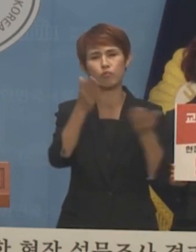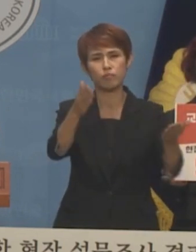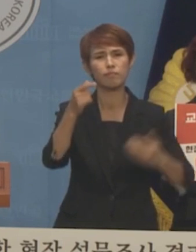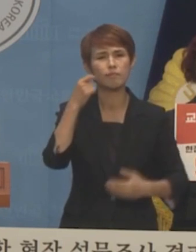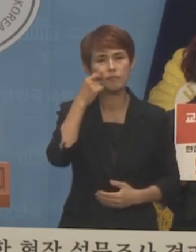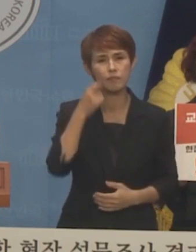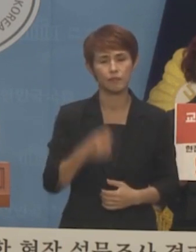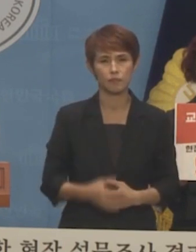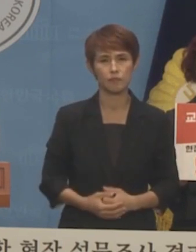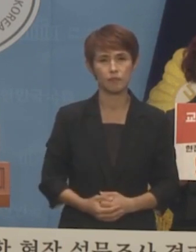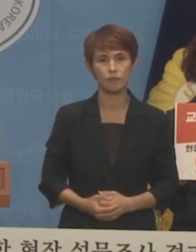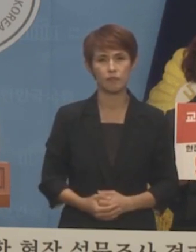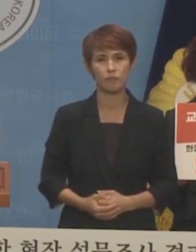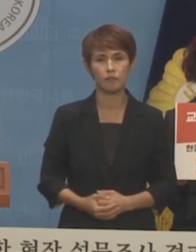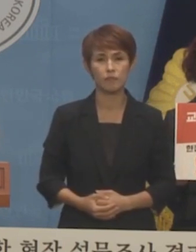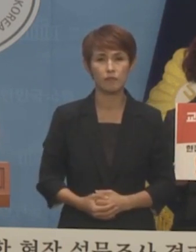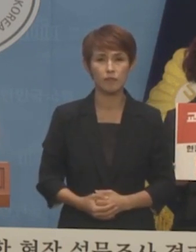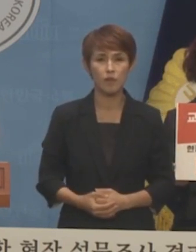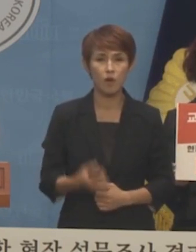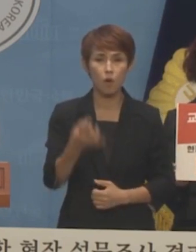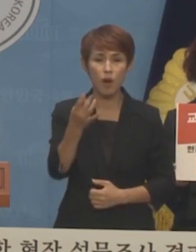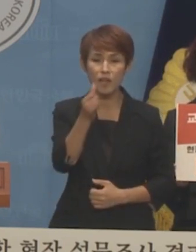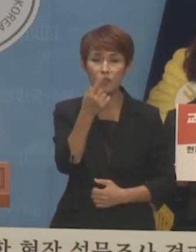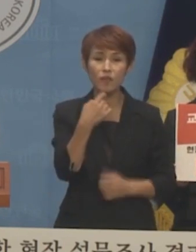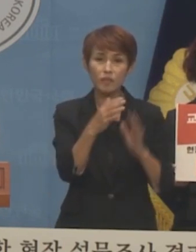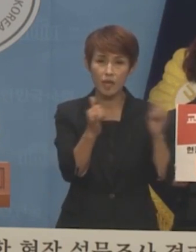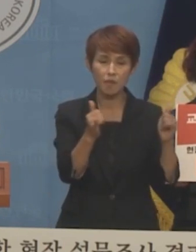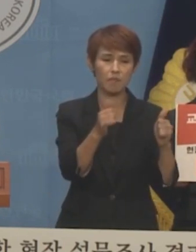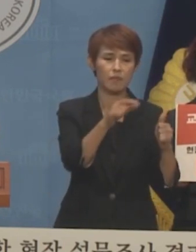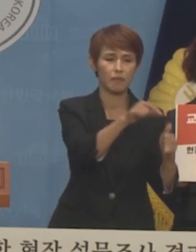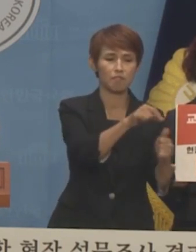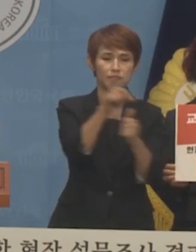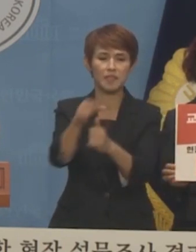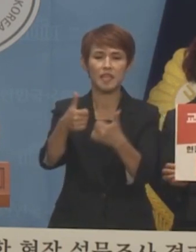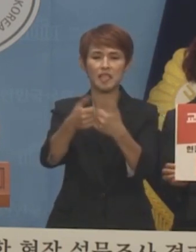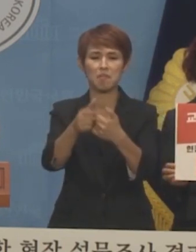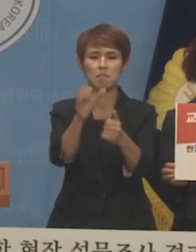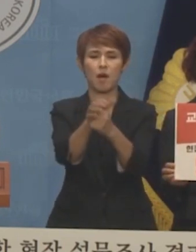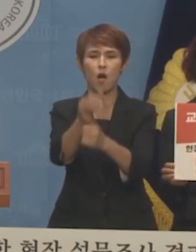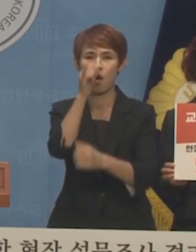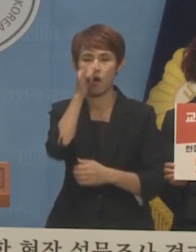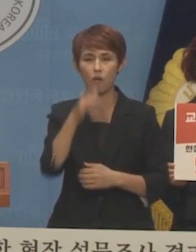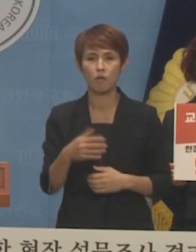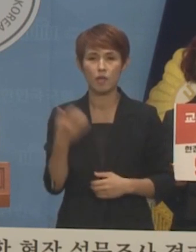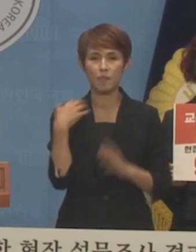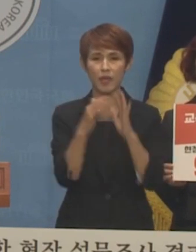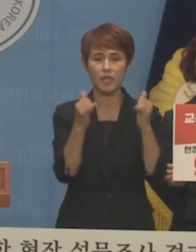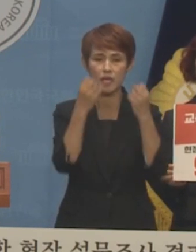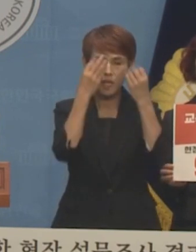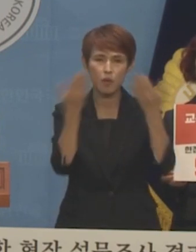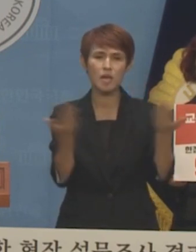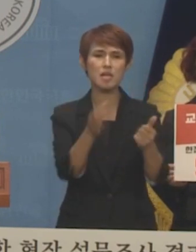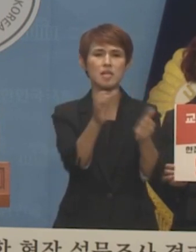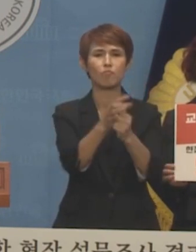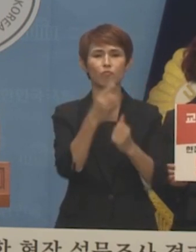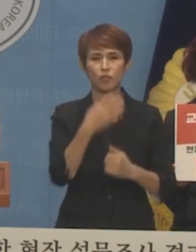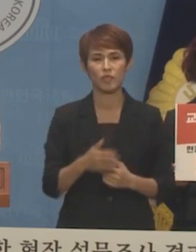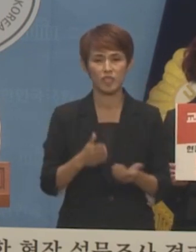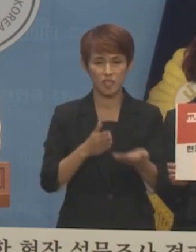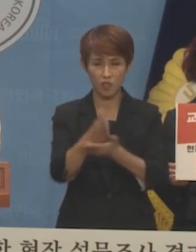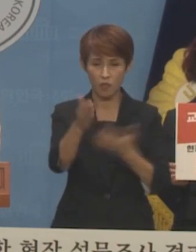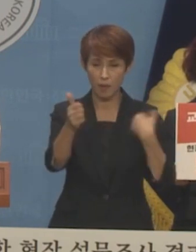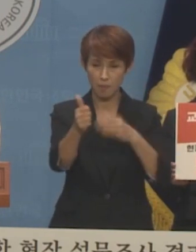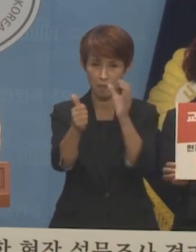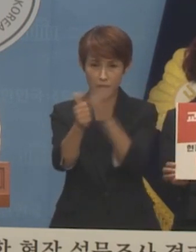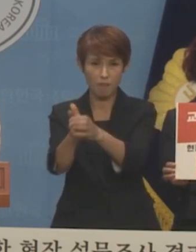때문입니다. 기존 인력을 재배치하거나 기존 업무 담당자에게 새 업무를 더했을 뿐 전담 인력을